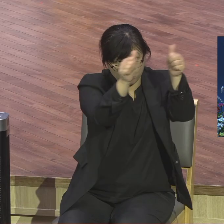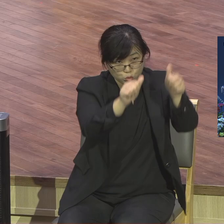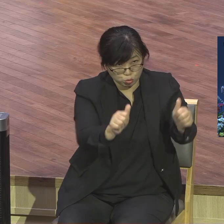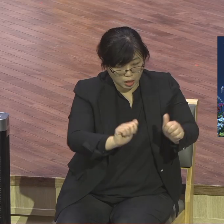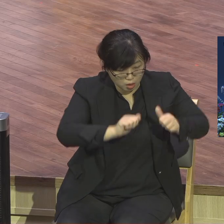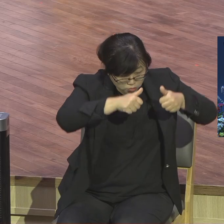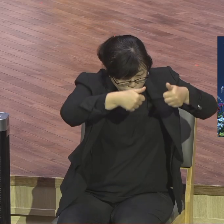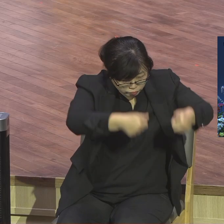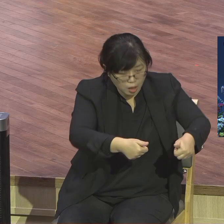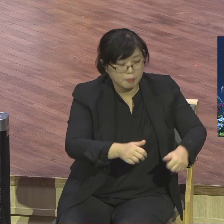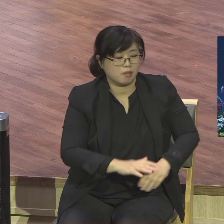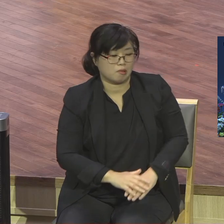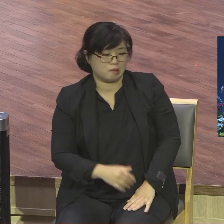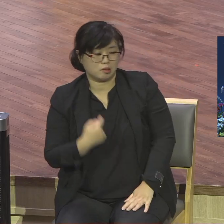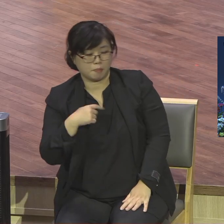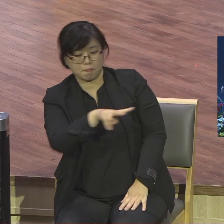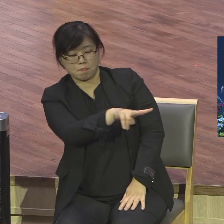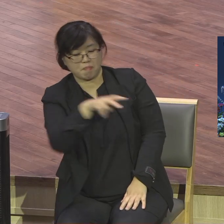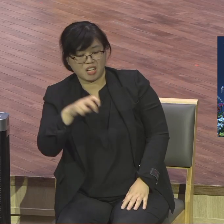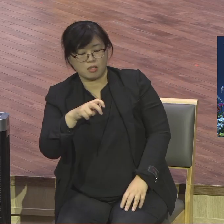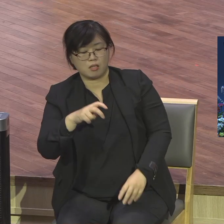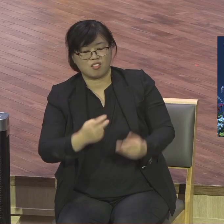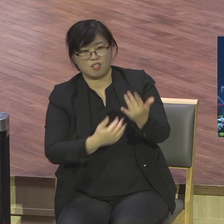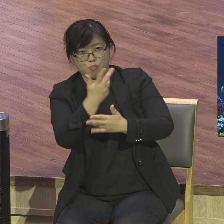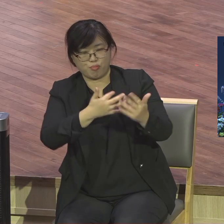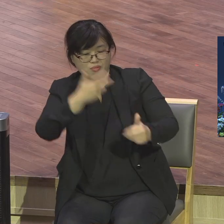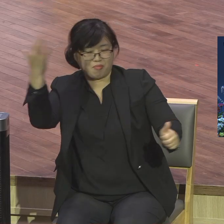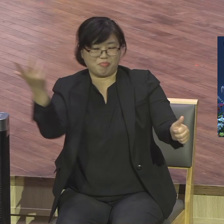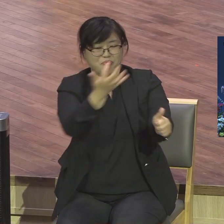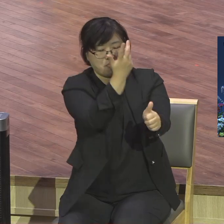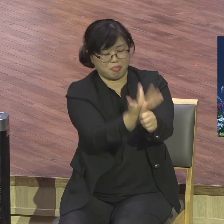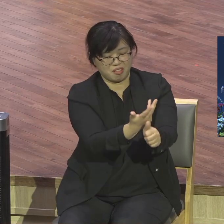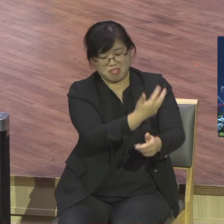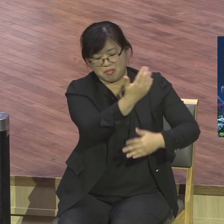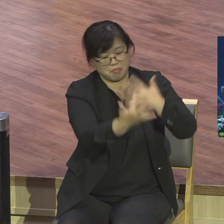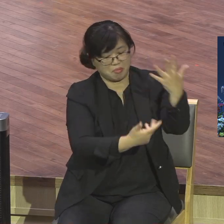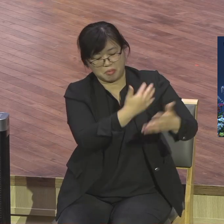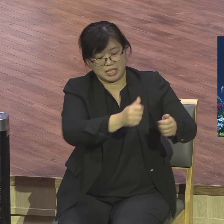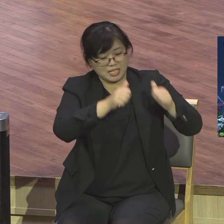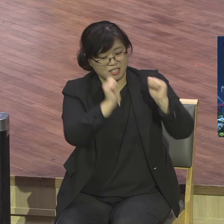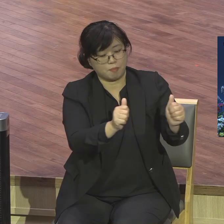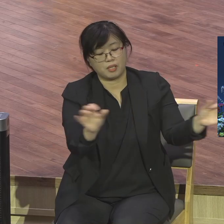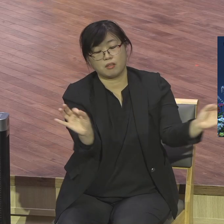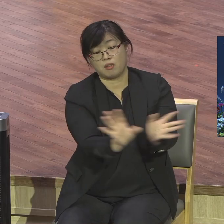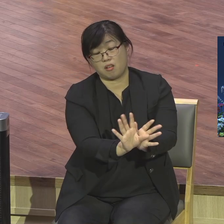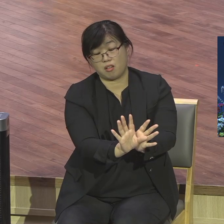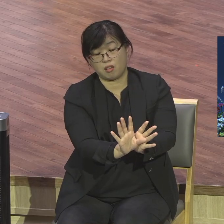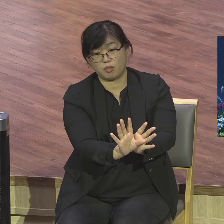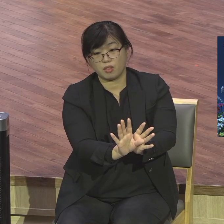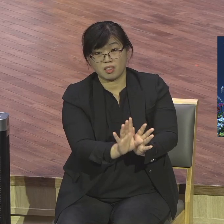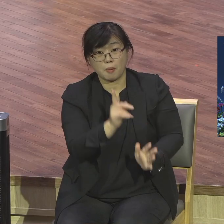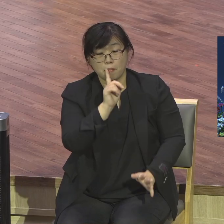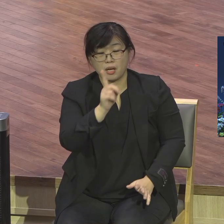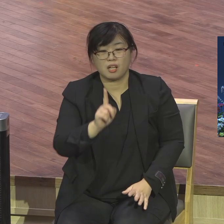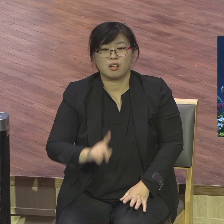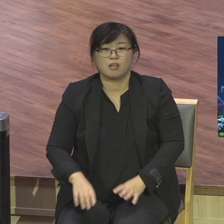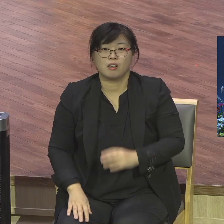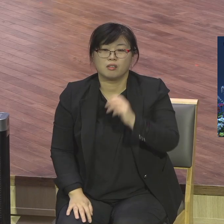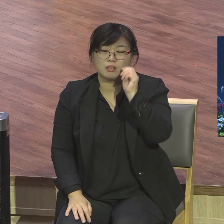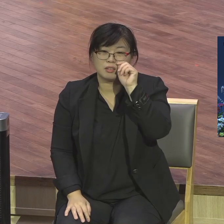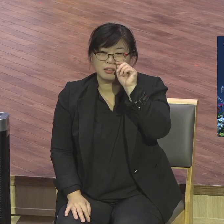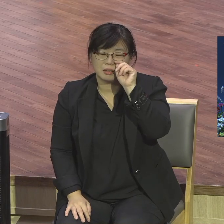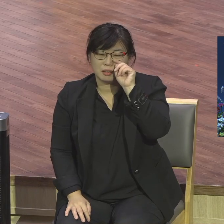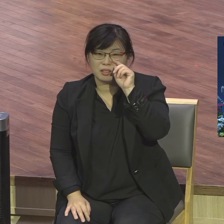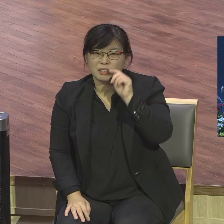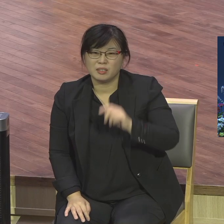질투하면요 하나님이요 하나님은 겁나는 하나님이요 질투에만 그만큼 하나님은요